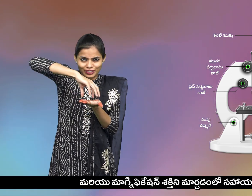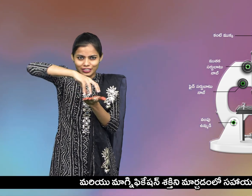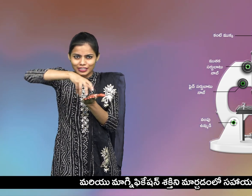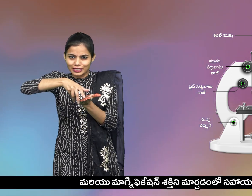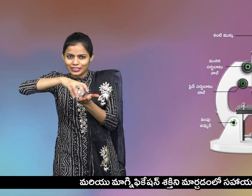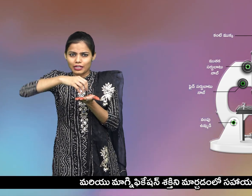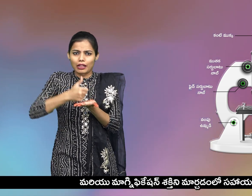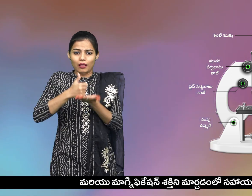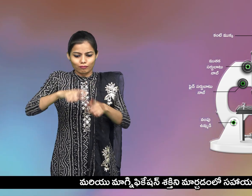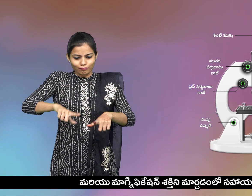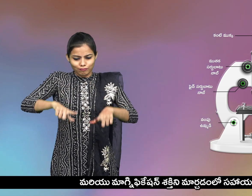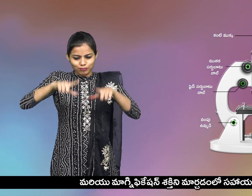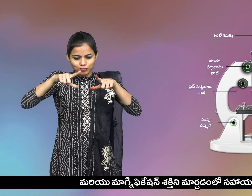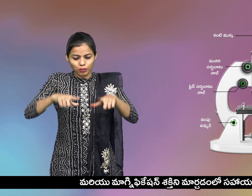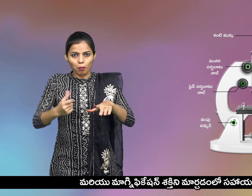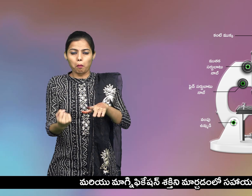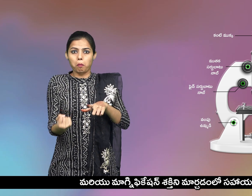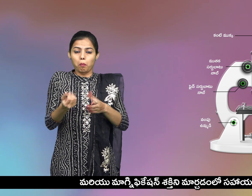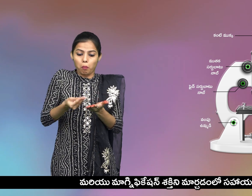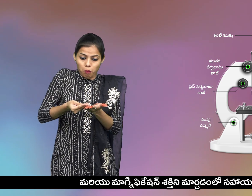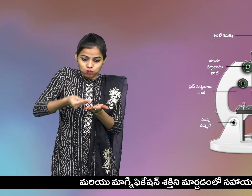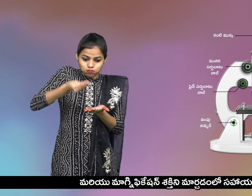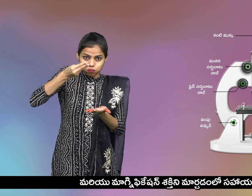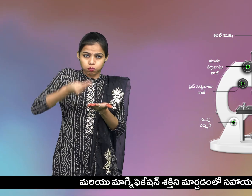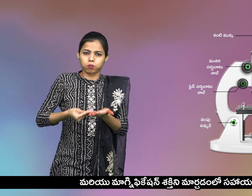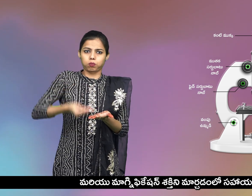మ్యాగ్నిఫికేషన్ శక్తిని మార్చడంలో సహాయపడండి.